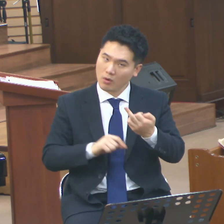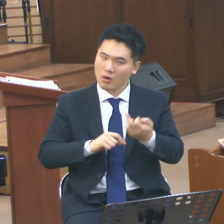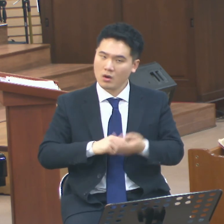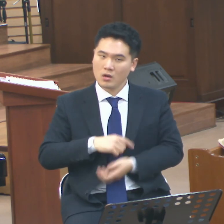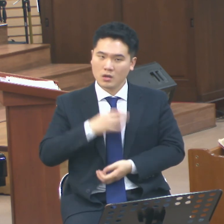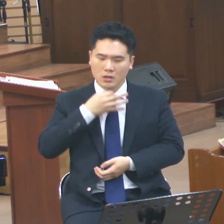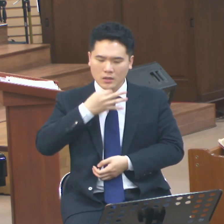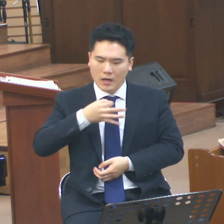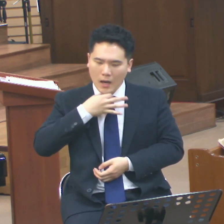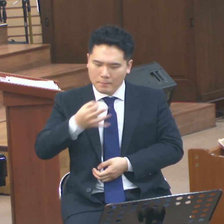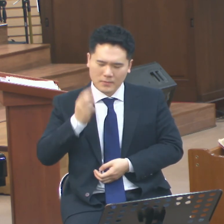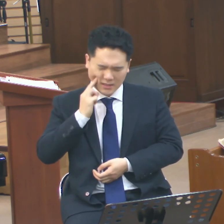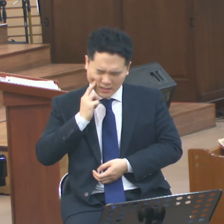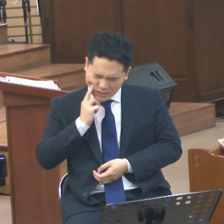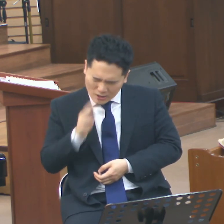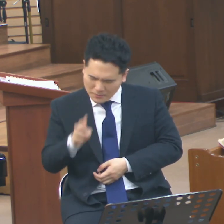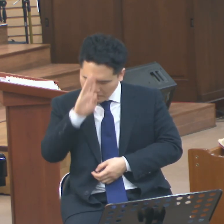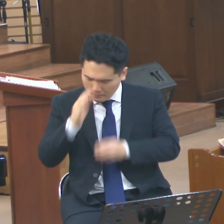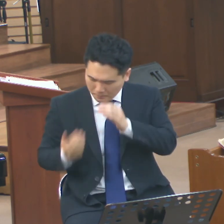8,200명이래요.